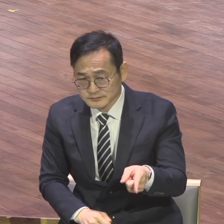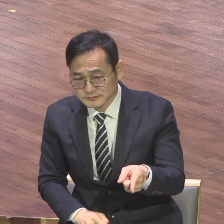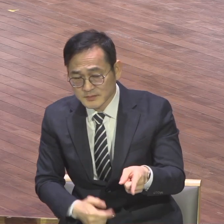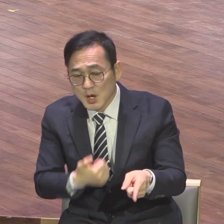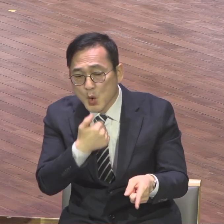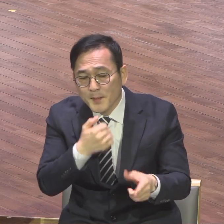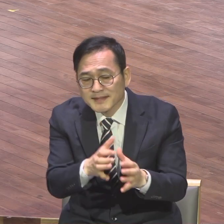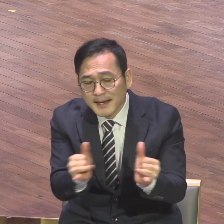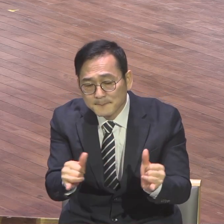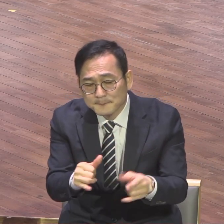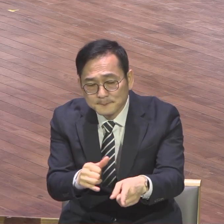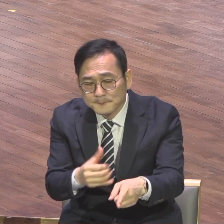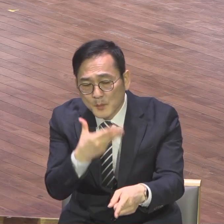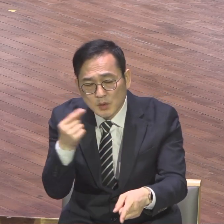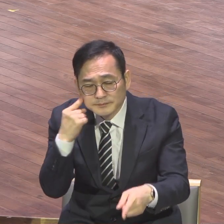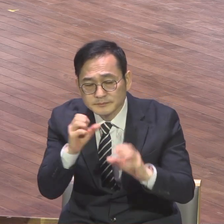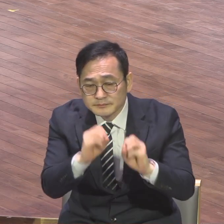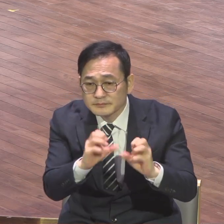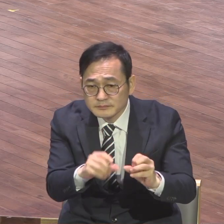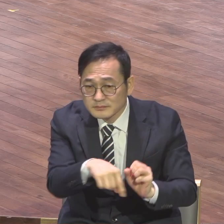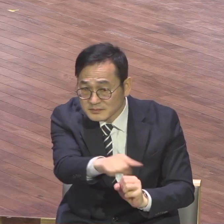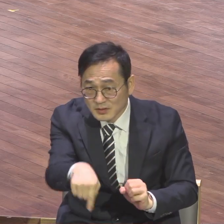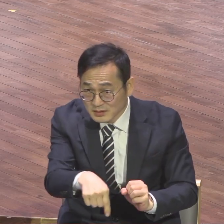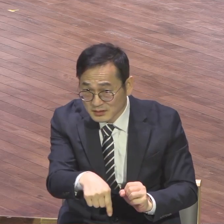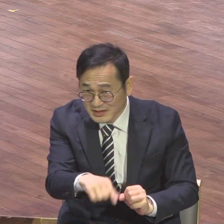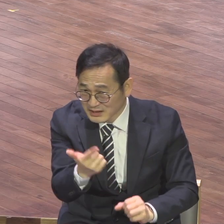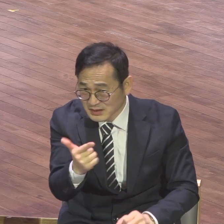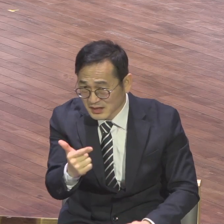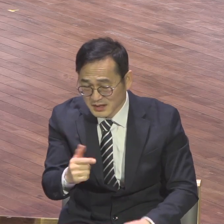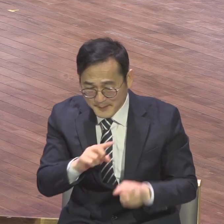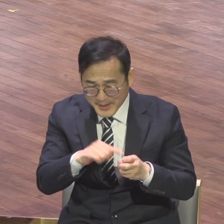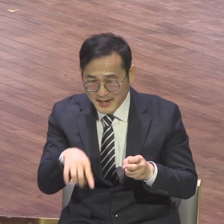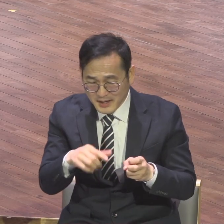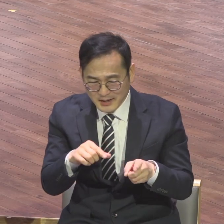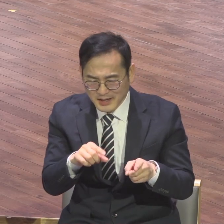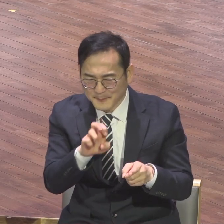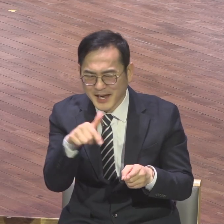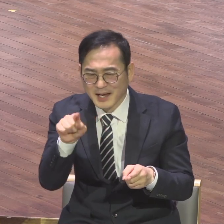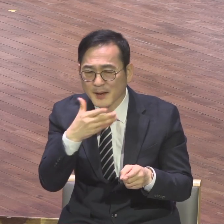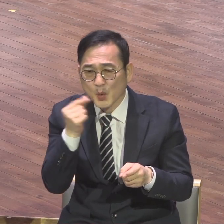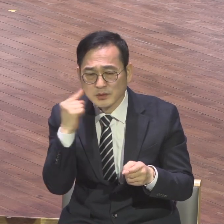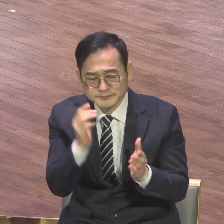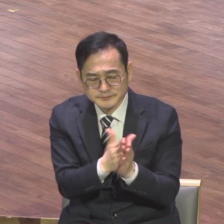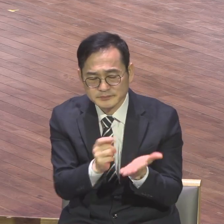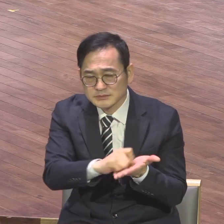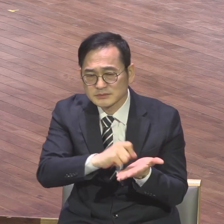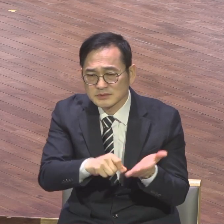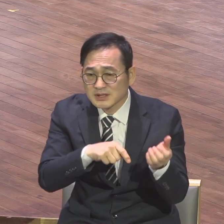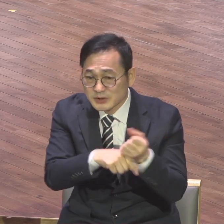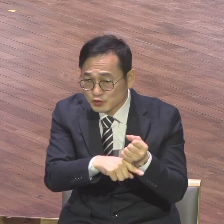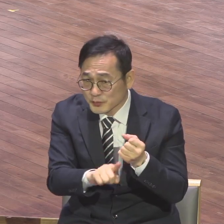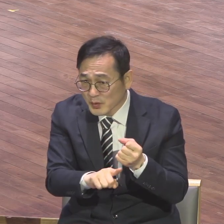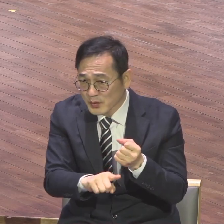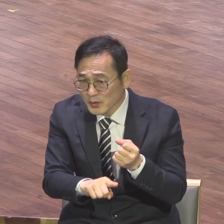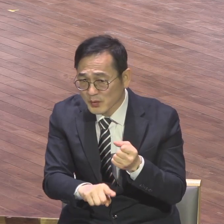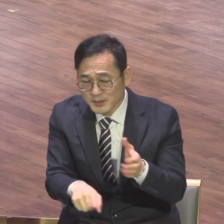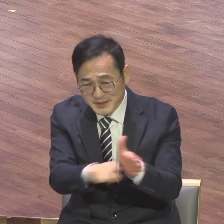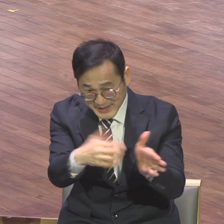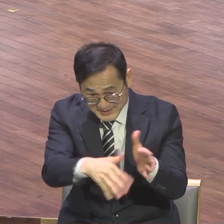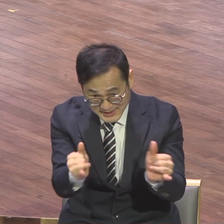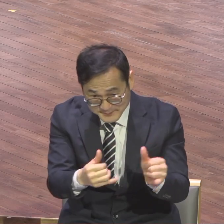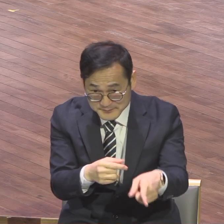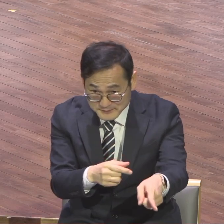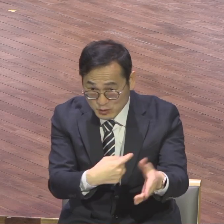로마에 사는 불신자들 한 것이 아니에요. 이 마가복음을 쓴 목적은요, 불신자들을 향해 쓴 것이 아니라